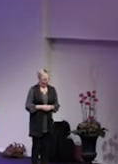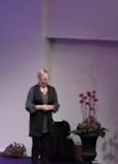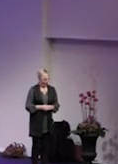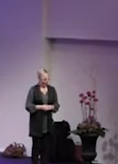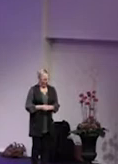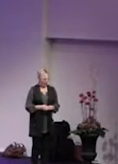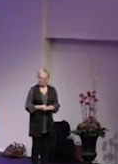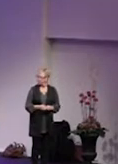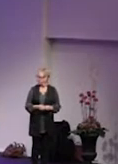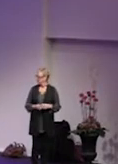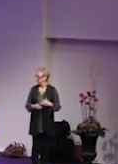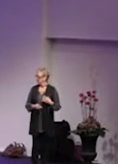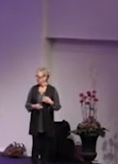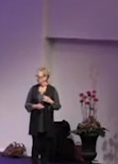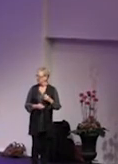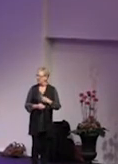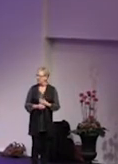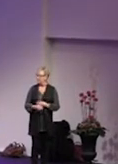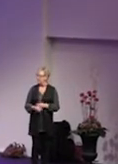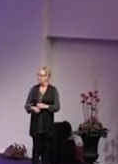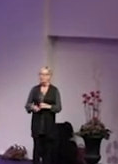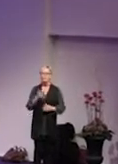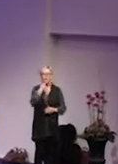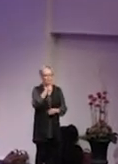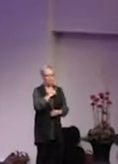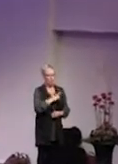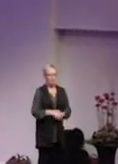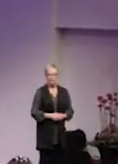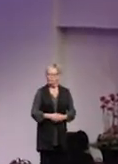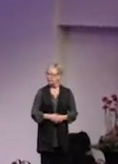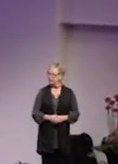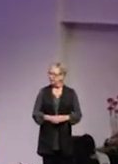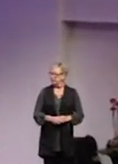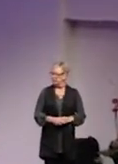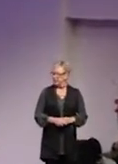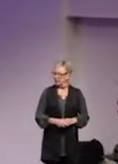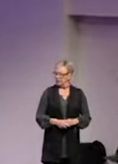Är den på? Ja men perfekt Tack så mycket och tack för inbjudan